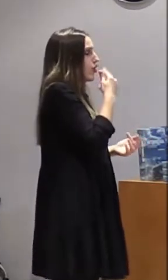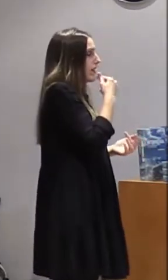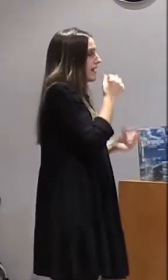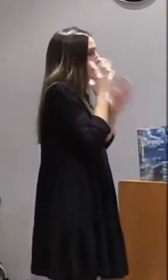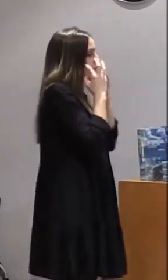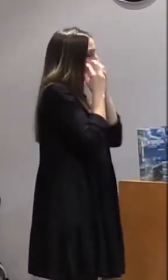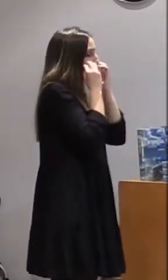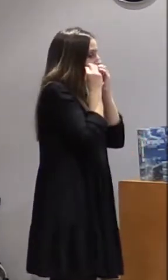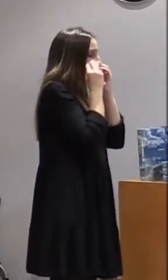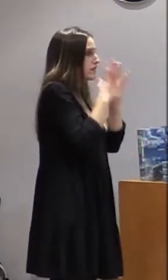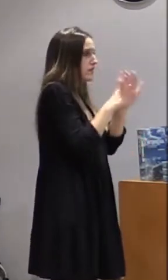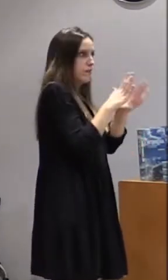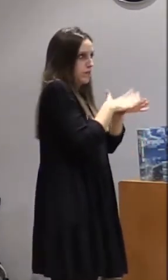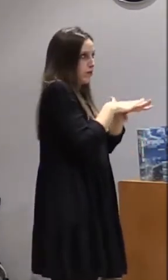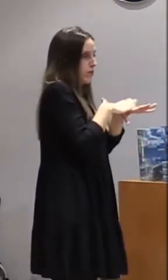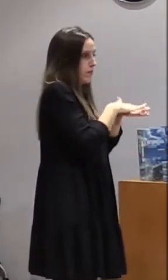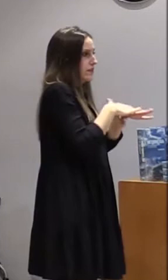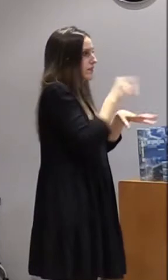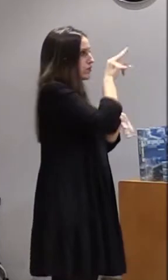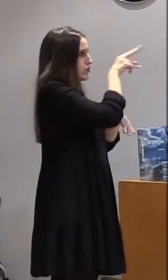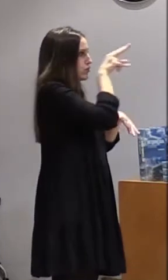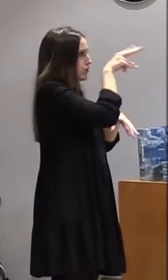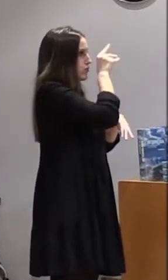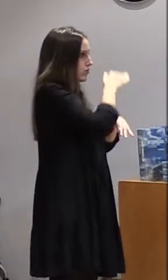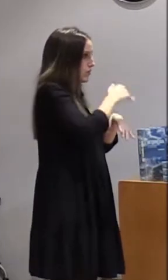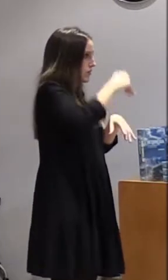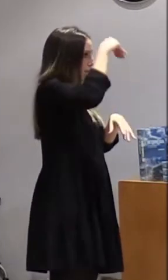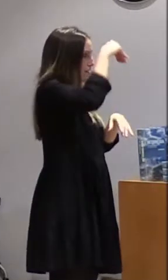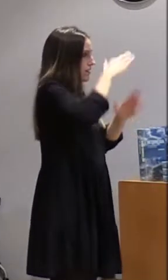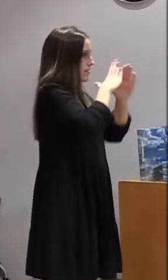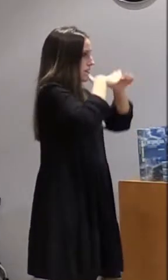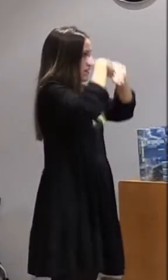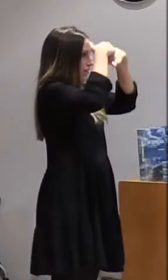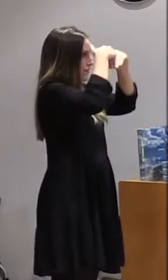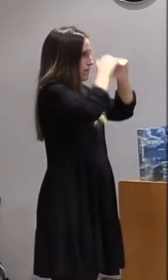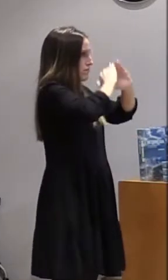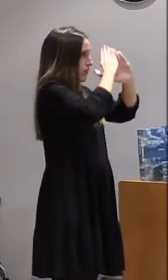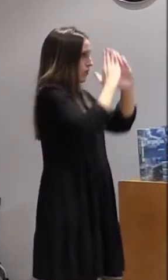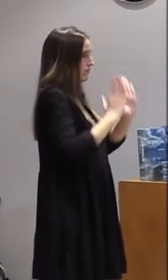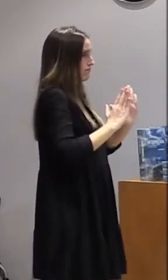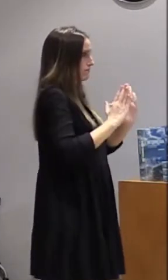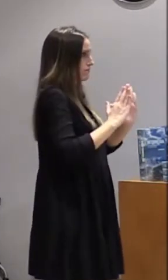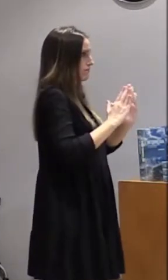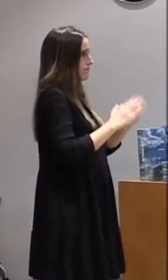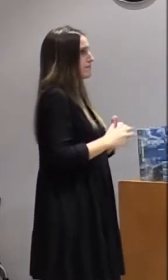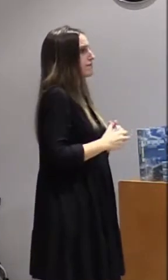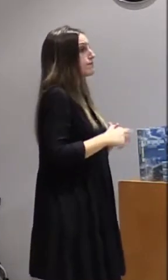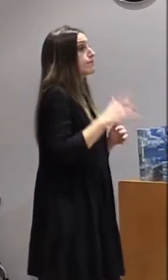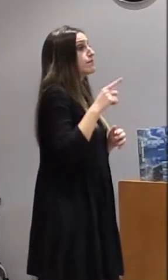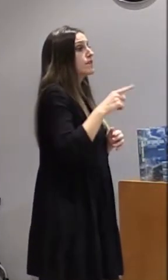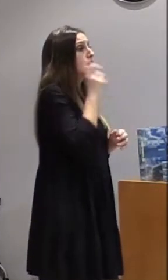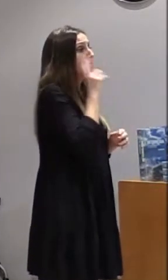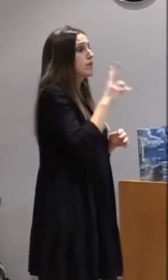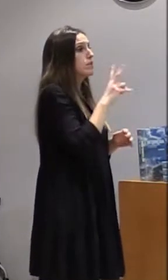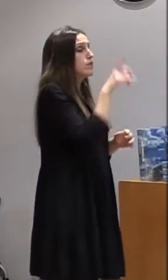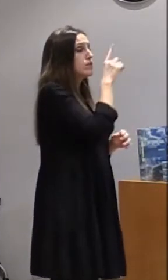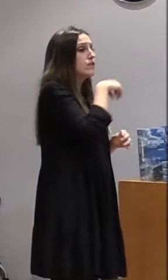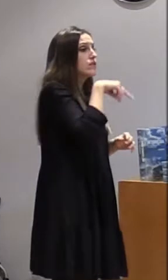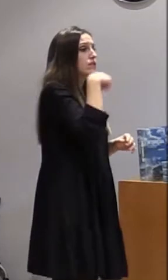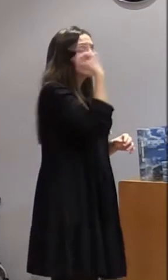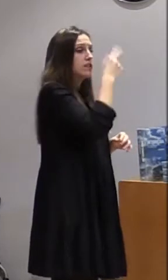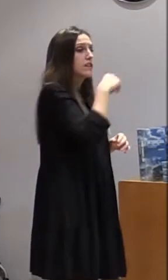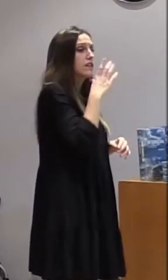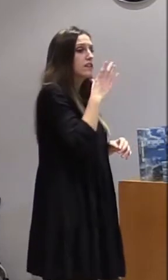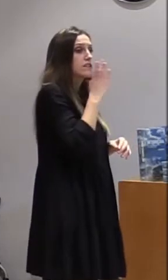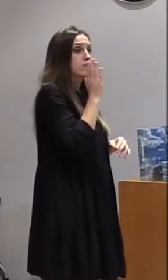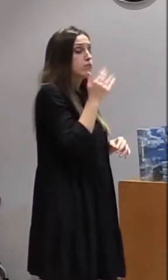mofletes y todo, pero los básicos, ¿no? Dos puntos y raya para abajo, y raya para arriba. Ahí vemos caras porque, por lo visto, lo